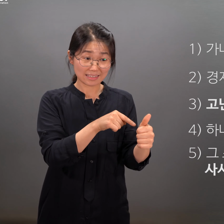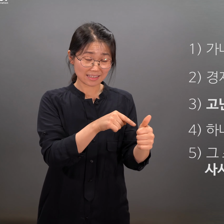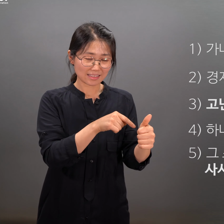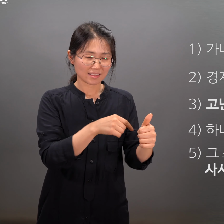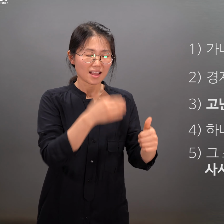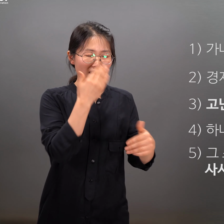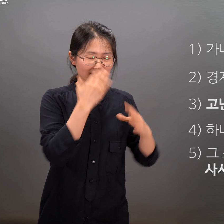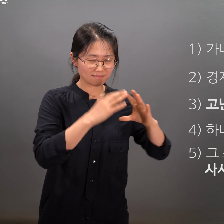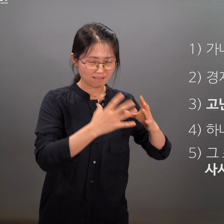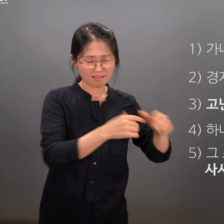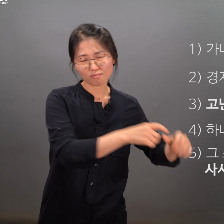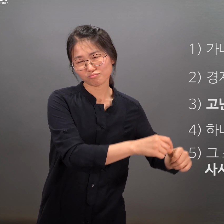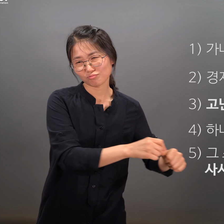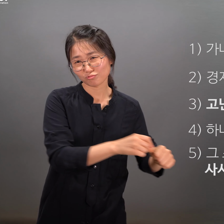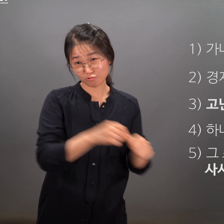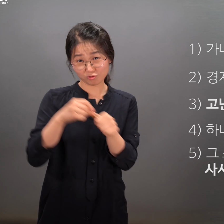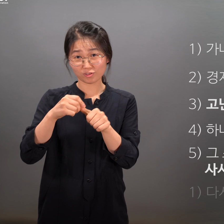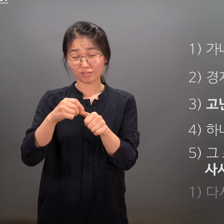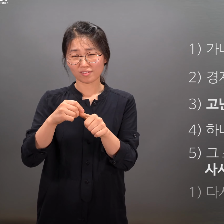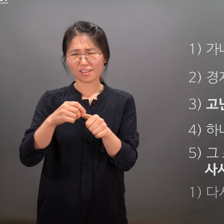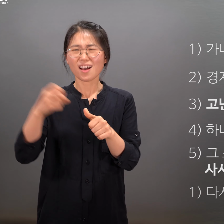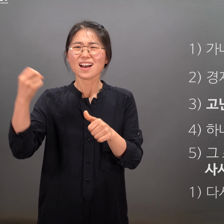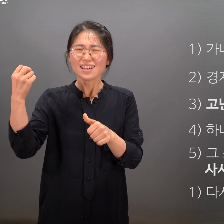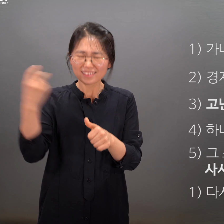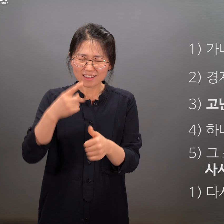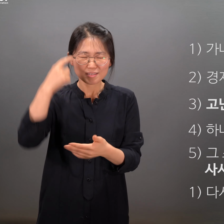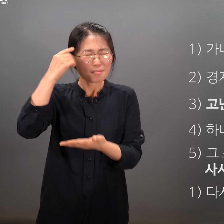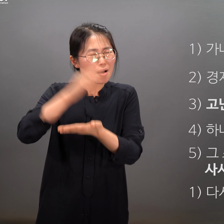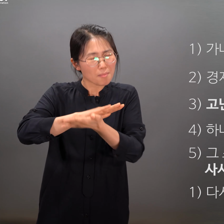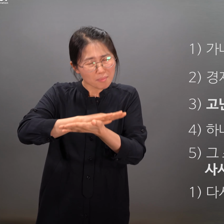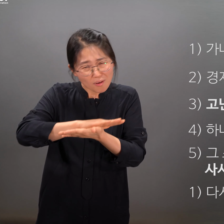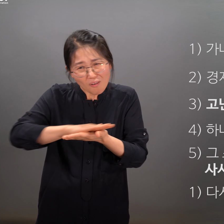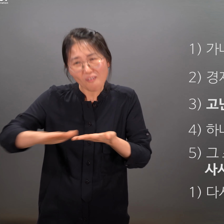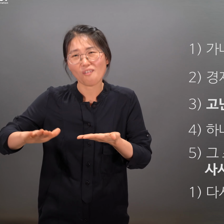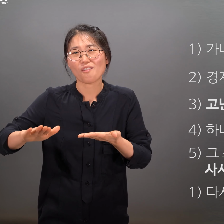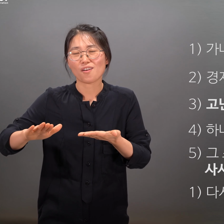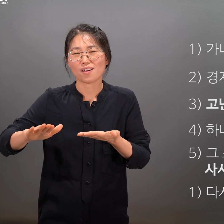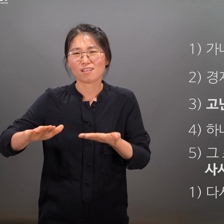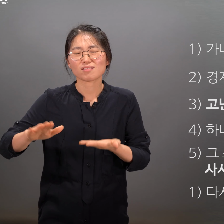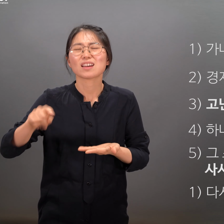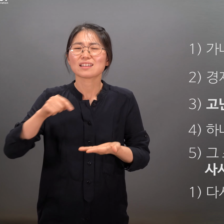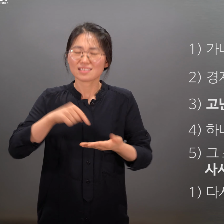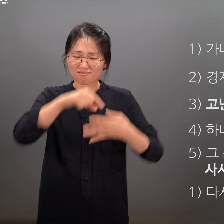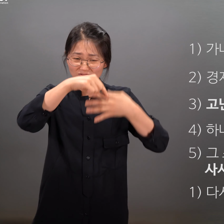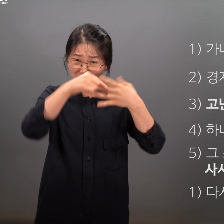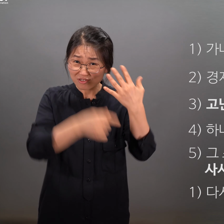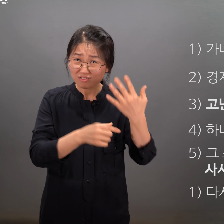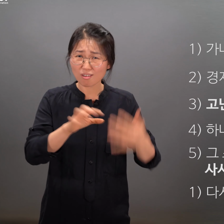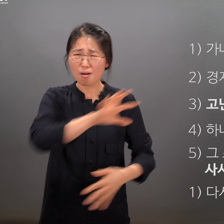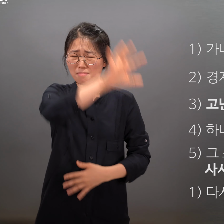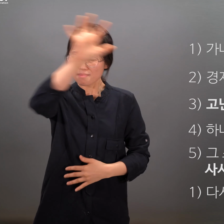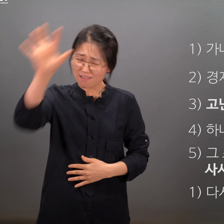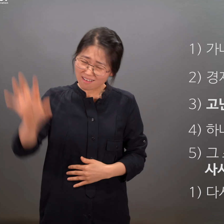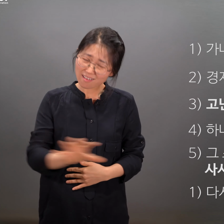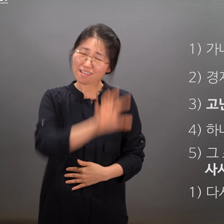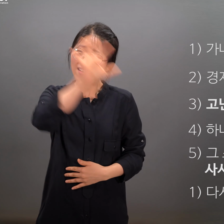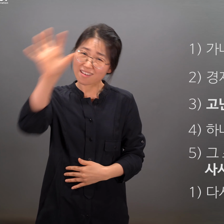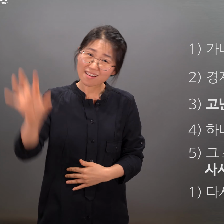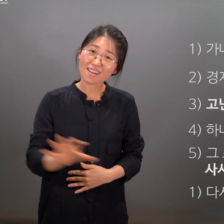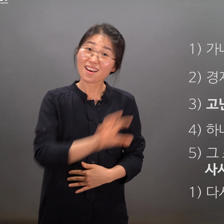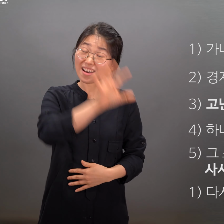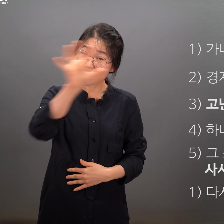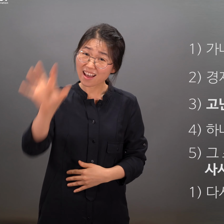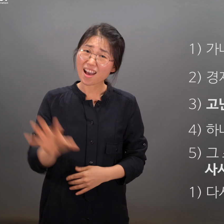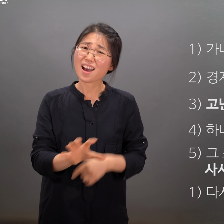그 사사가 이스라엘을 구원해요. 그리고 다시 평화의 시대가 찾아옵니다. 그리고 두 번째, 세 번째, 네 번째, 다섯 번째